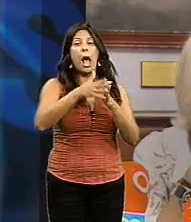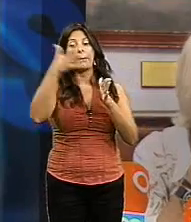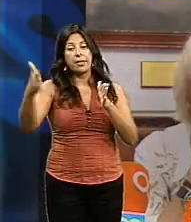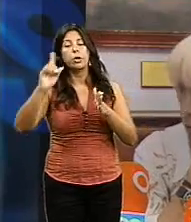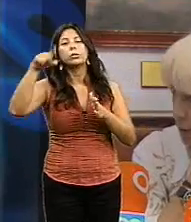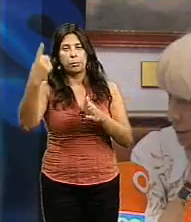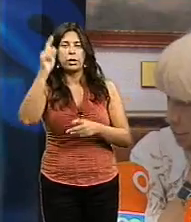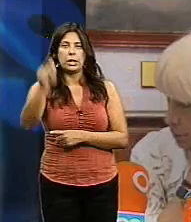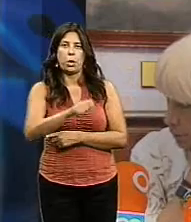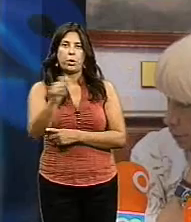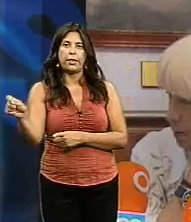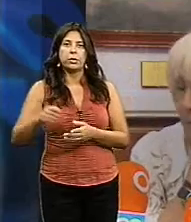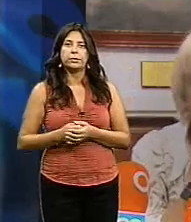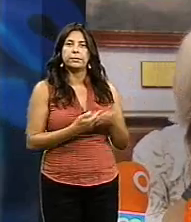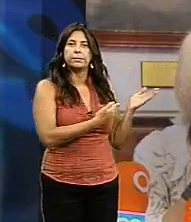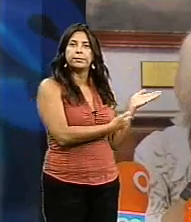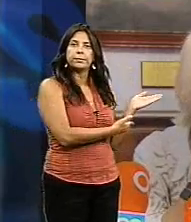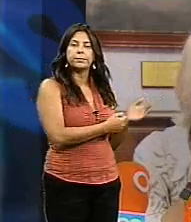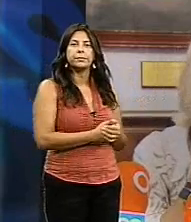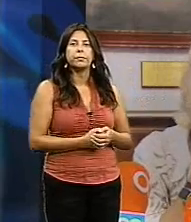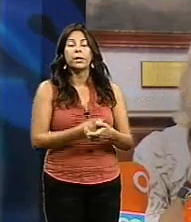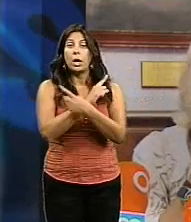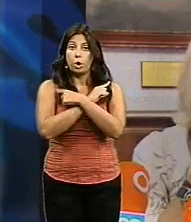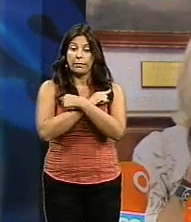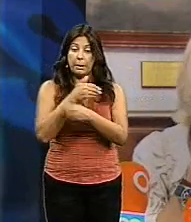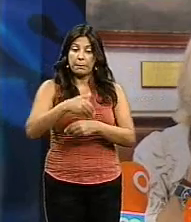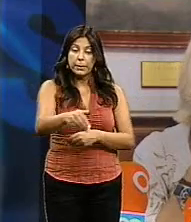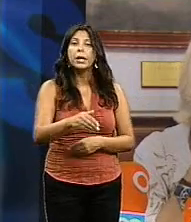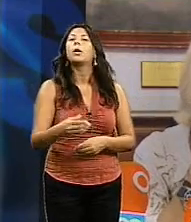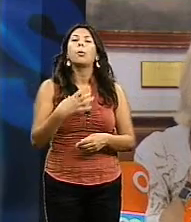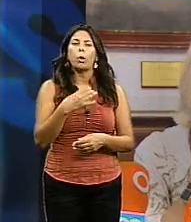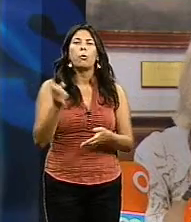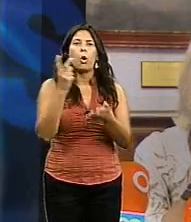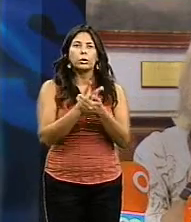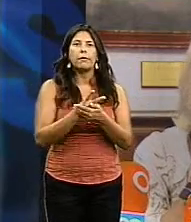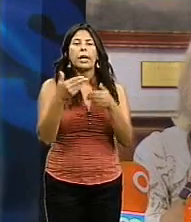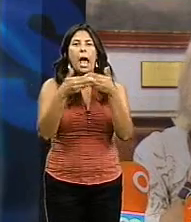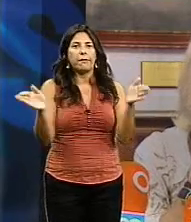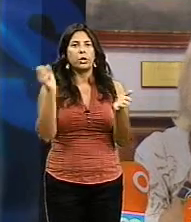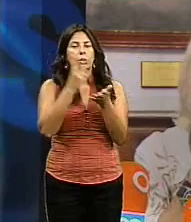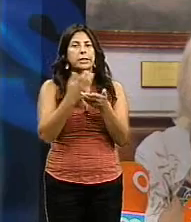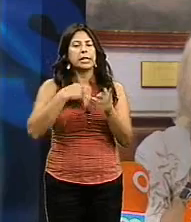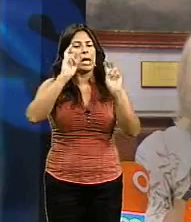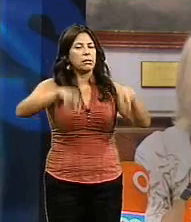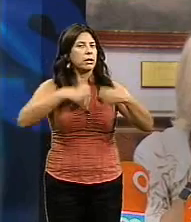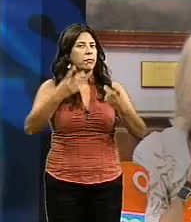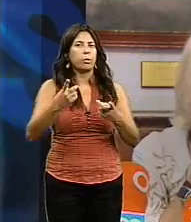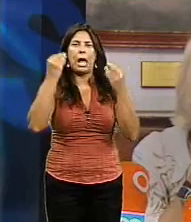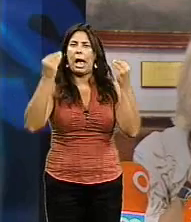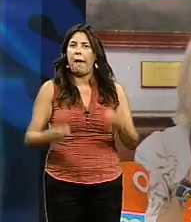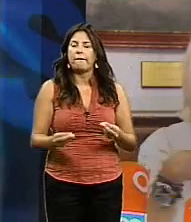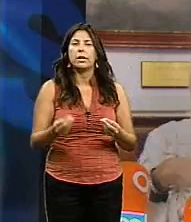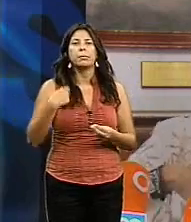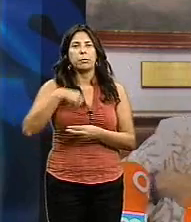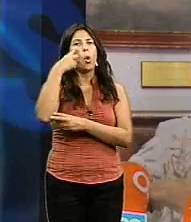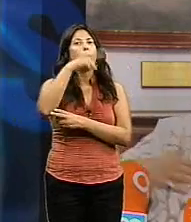noviembre estaremos en disposición de abrir de nuevo, con la ampliación ya totalmente terminada, el Museo